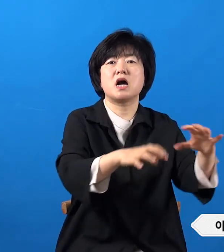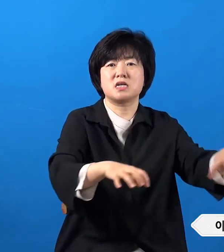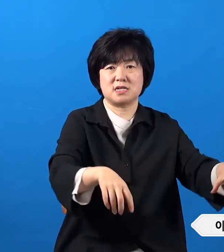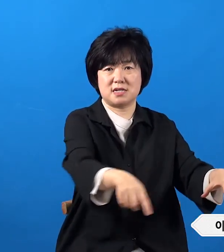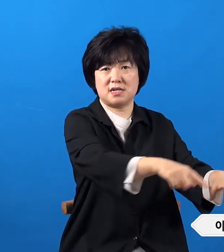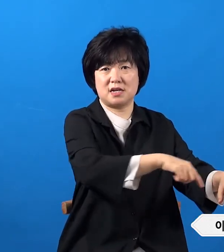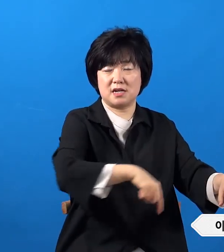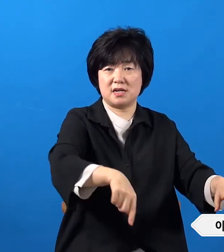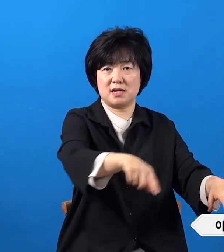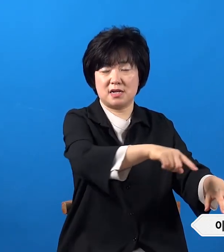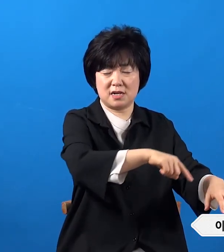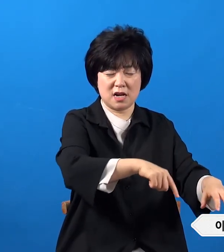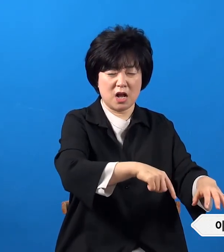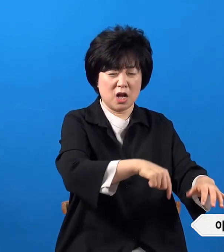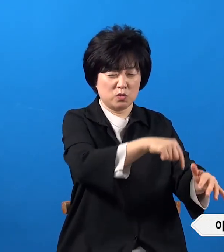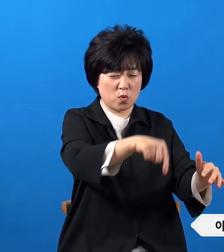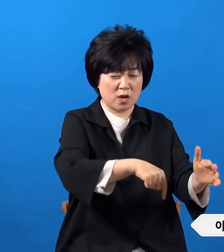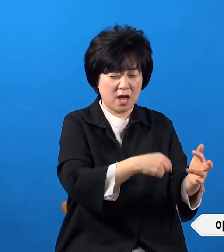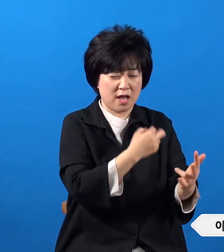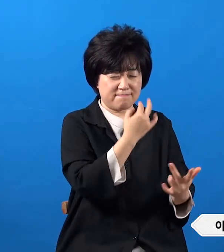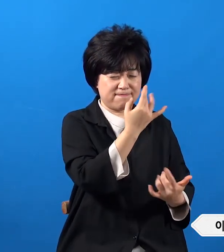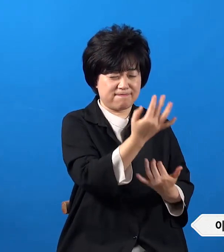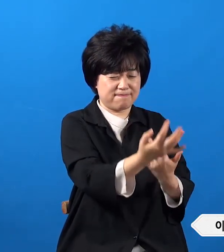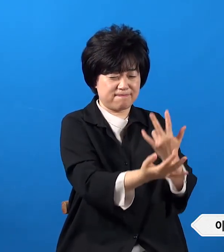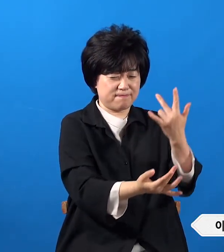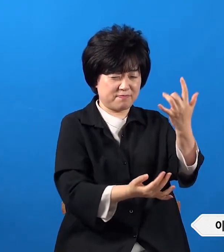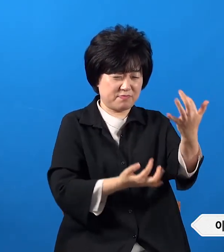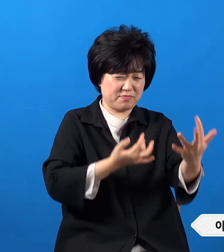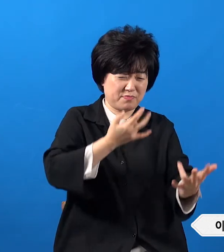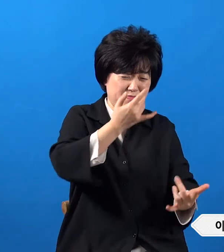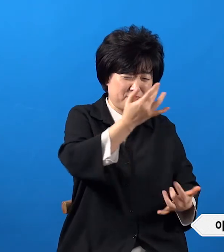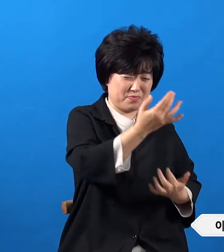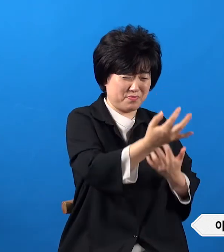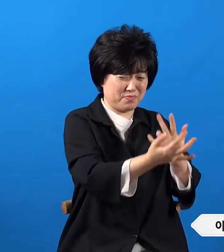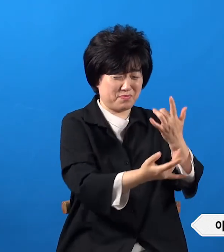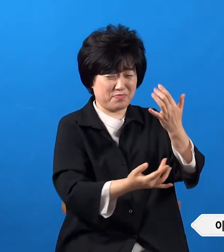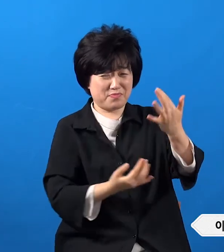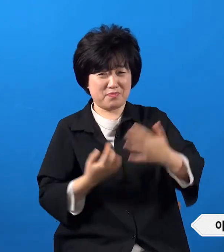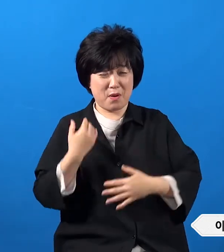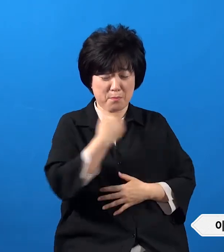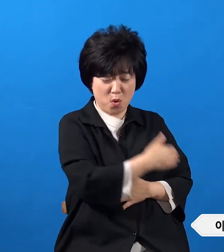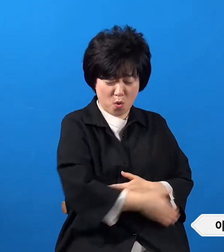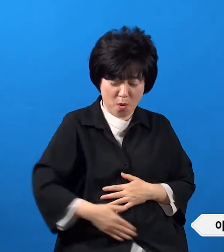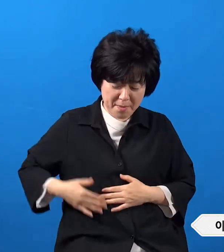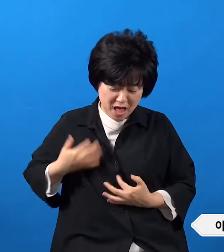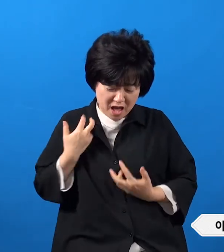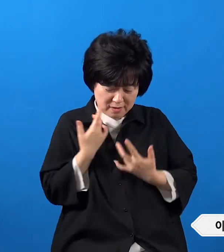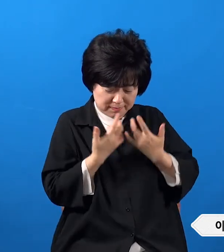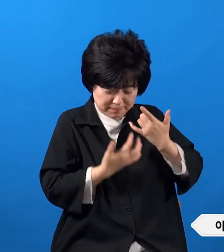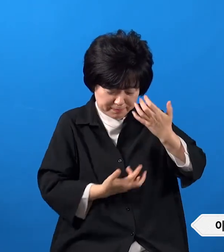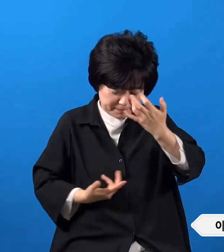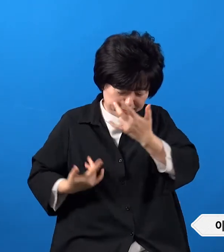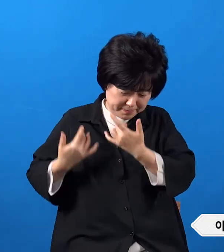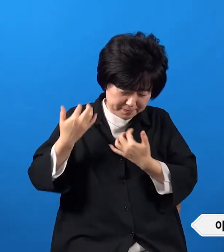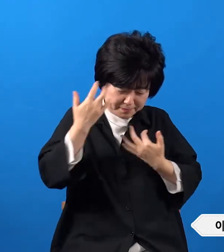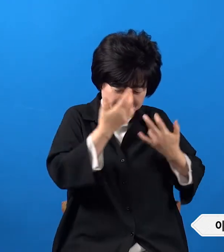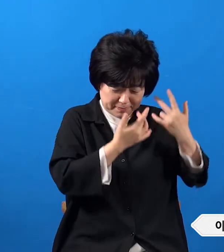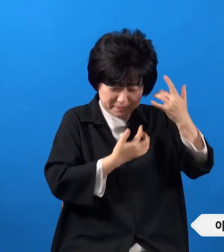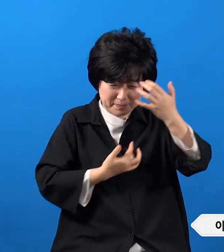불 붙는 그것으로 온몸에 상처를 입은 한 벌거벗은 소녀가 울부짖으며